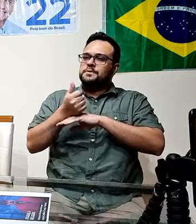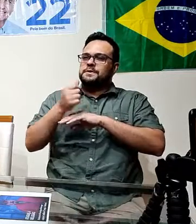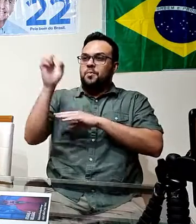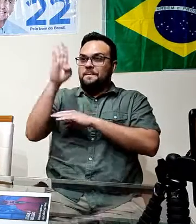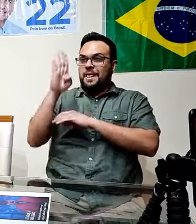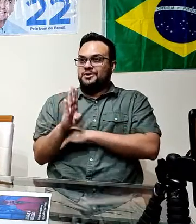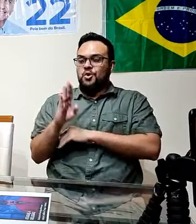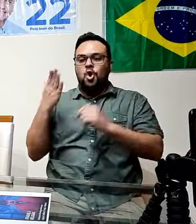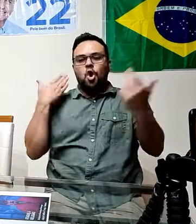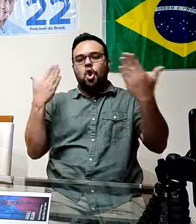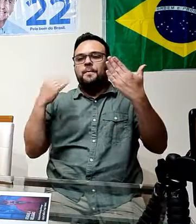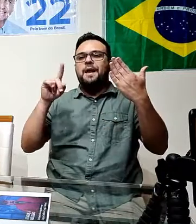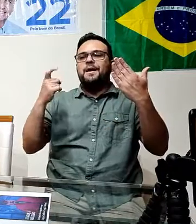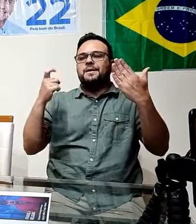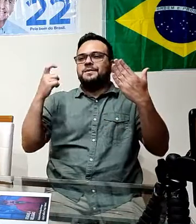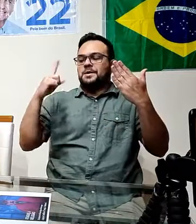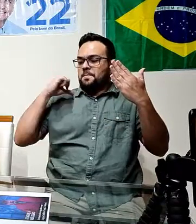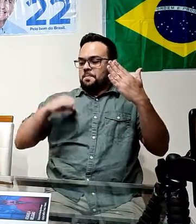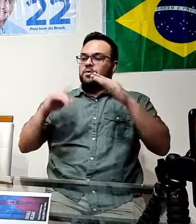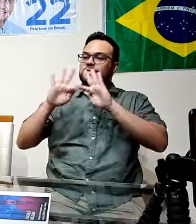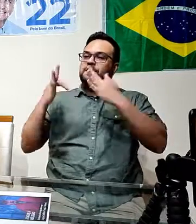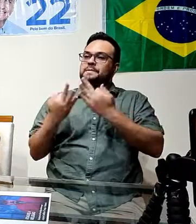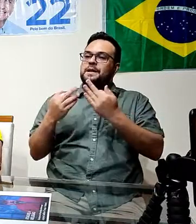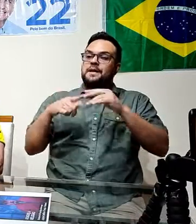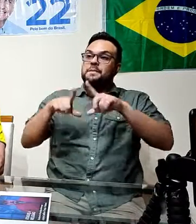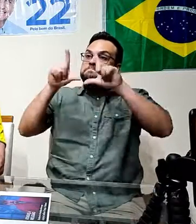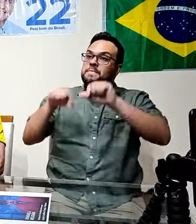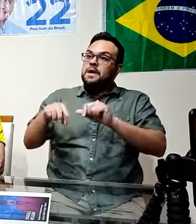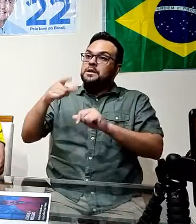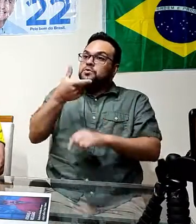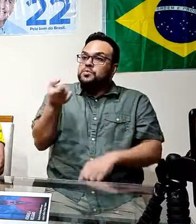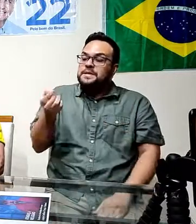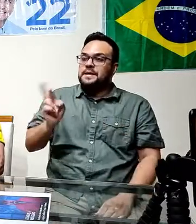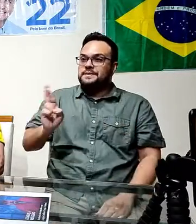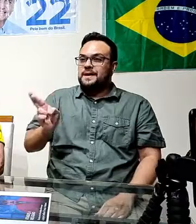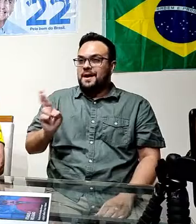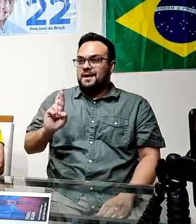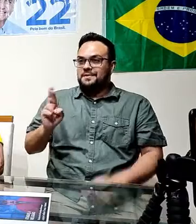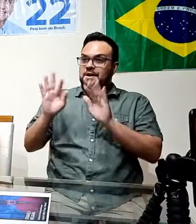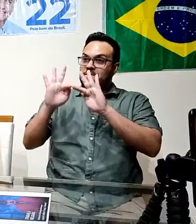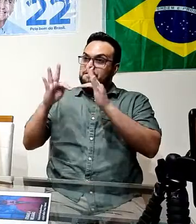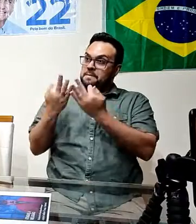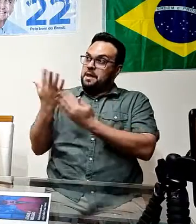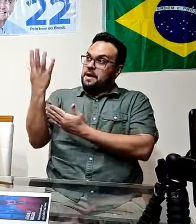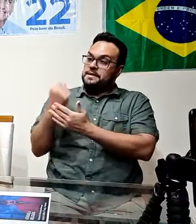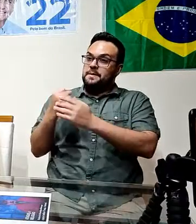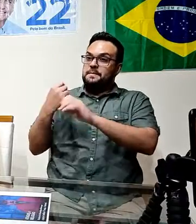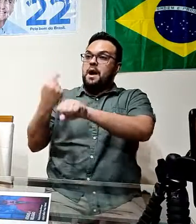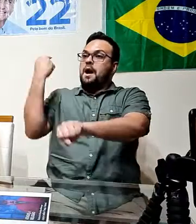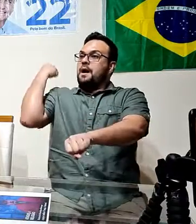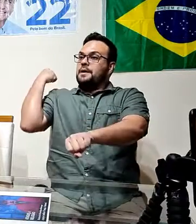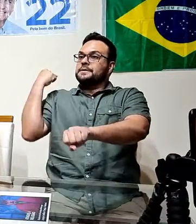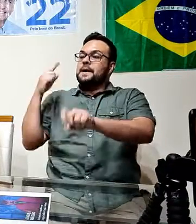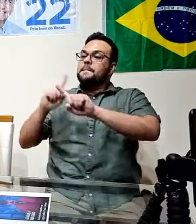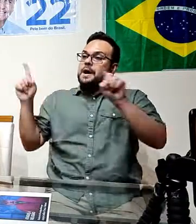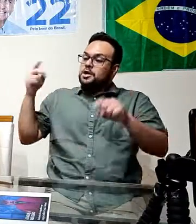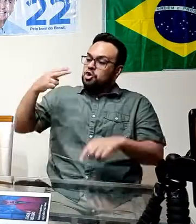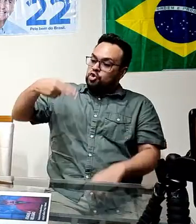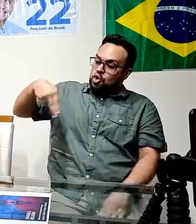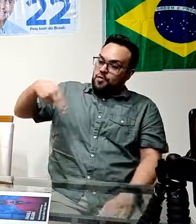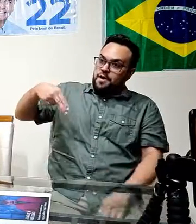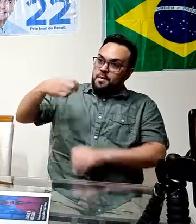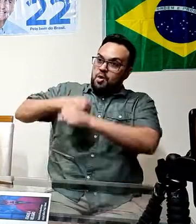era menos de R$ 200 que uma família recebia para sobreviver. E a partir de novembro do ano